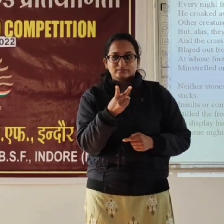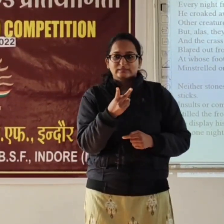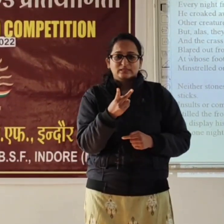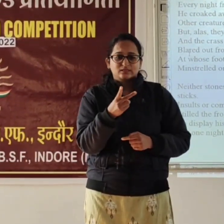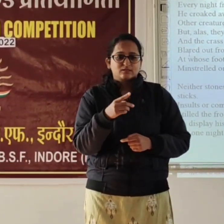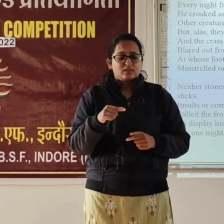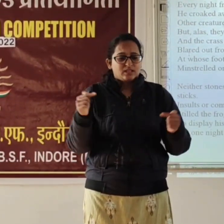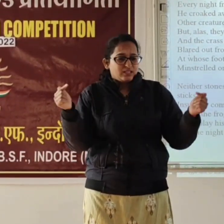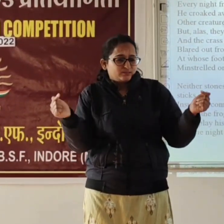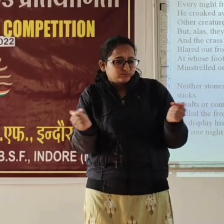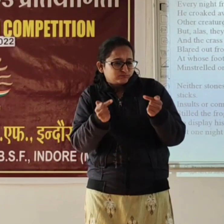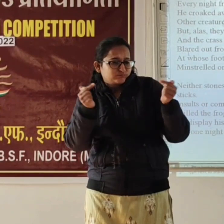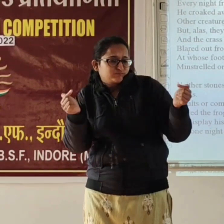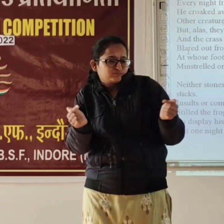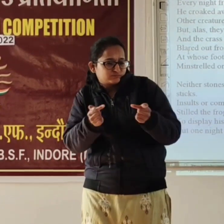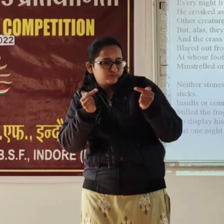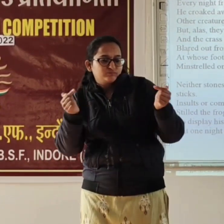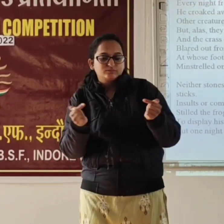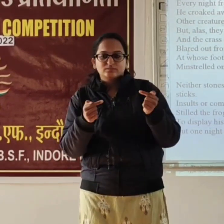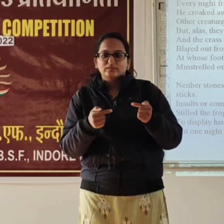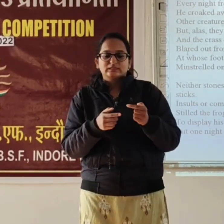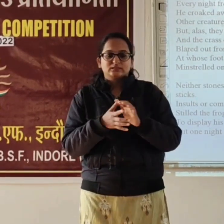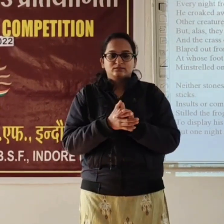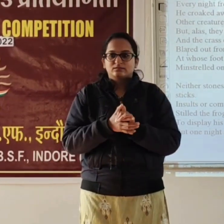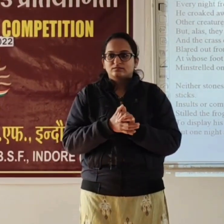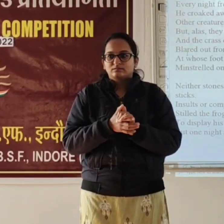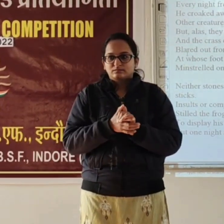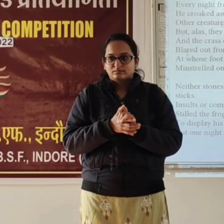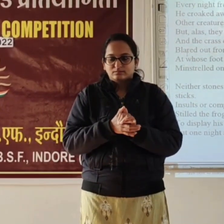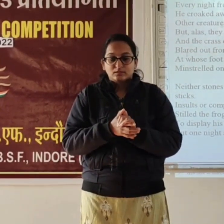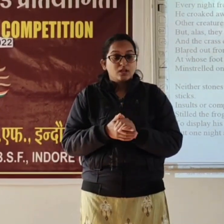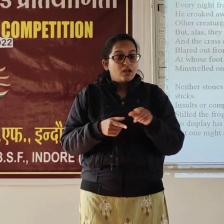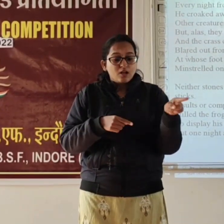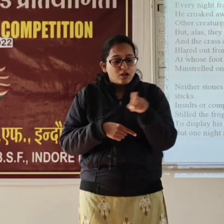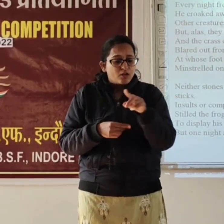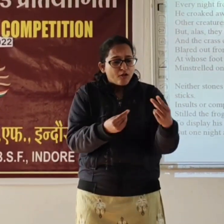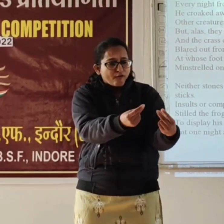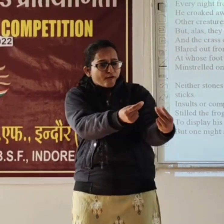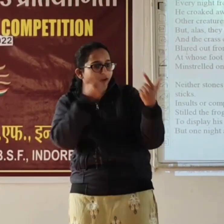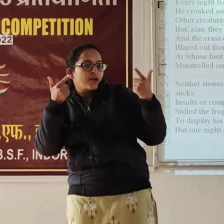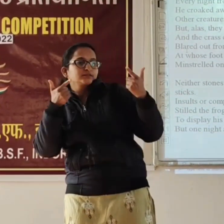तेज कौन है,